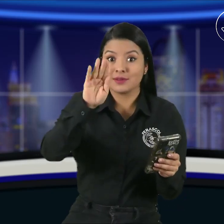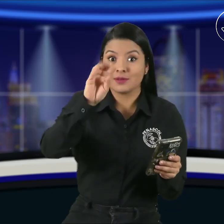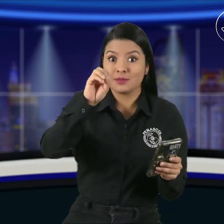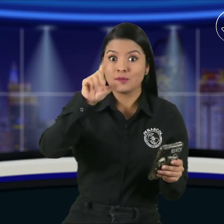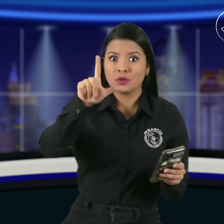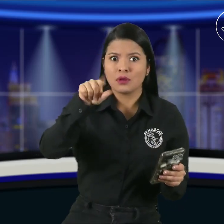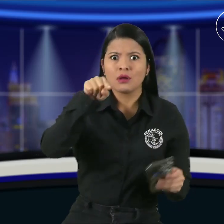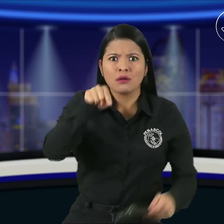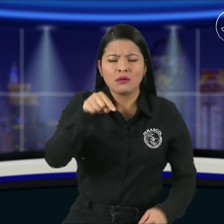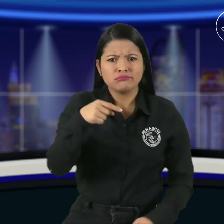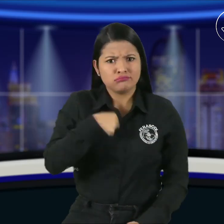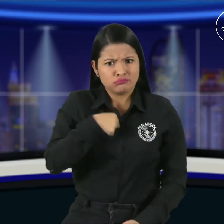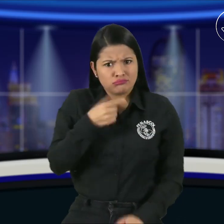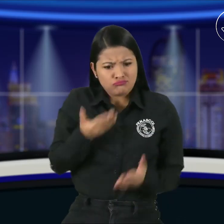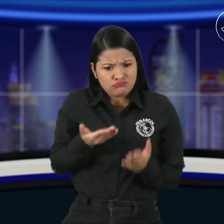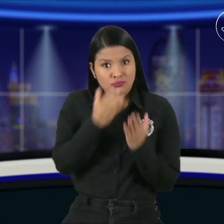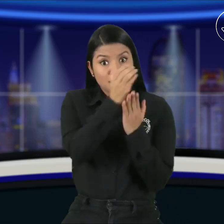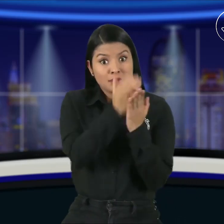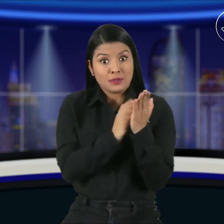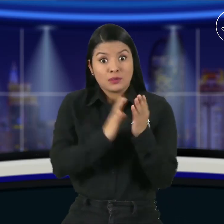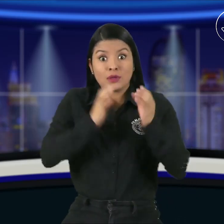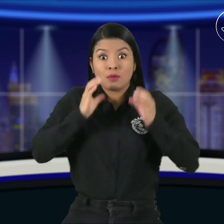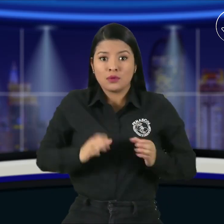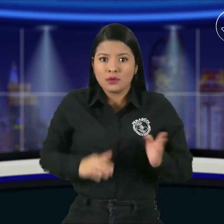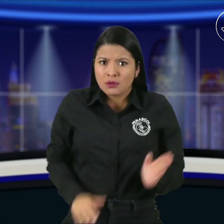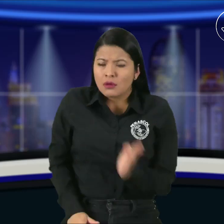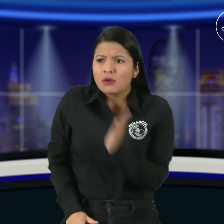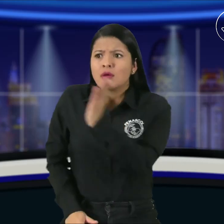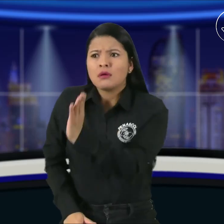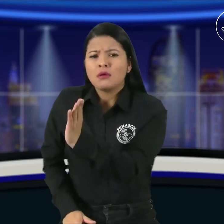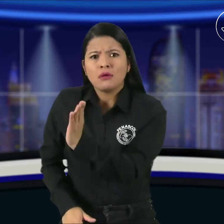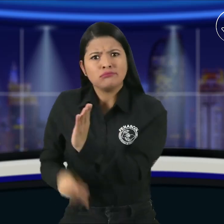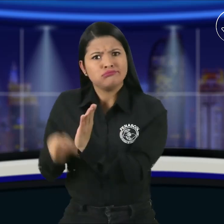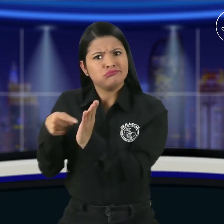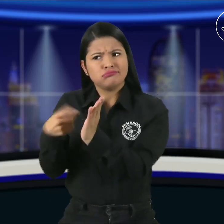invitados y nos menciona que